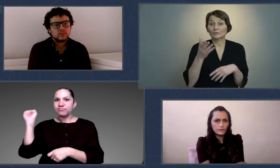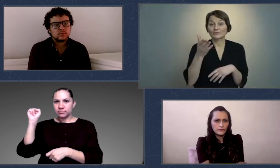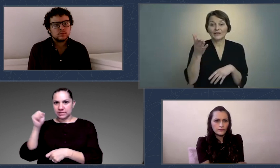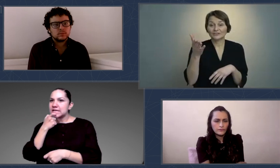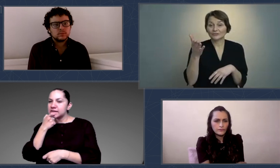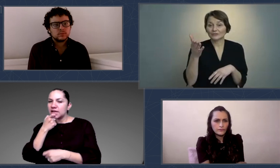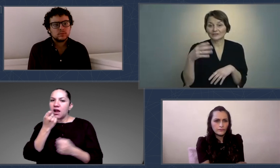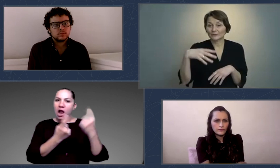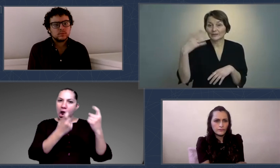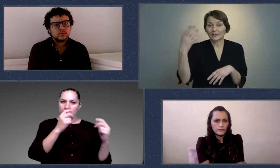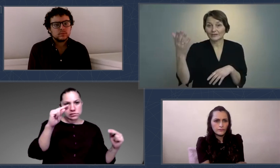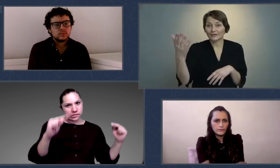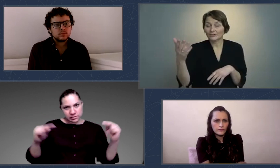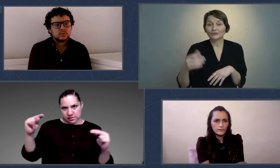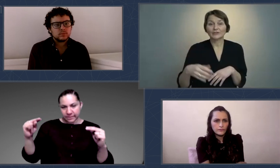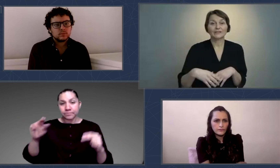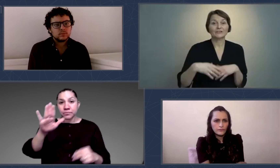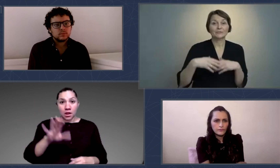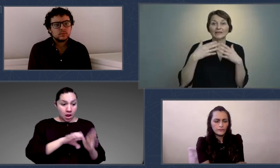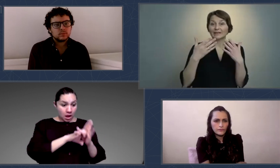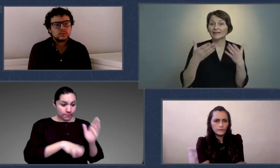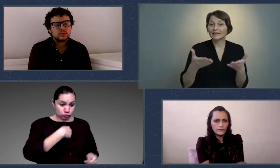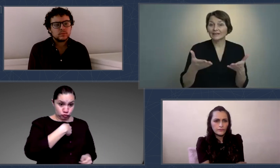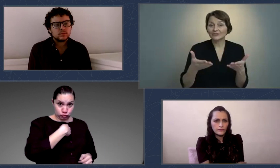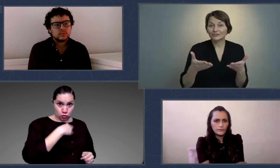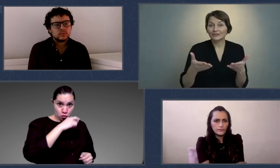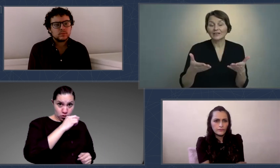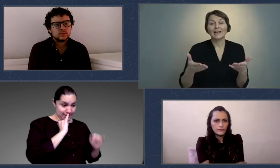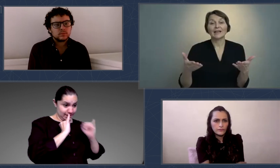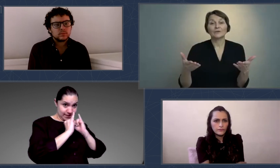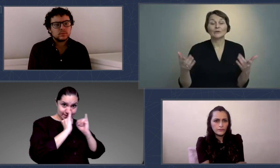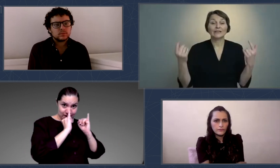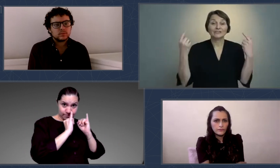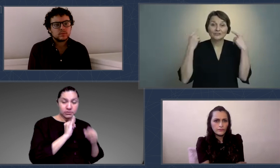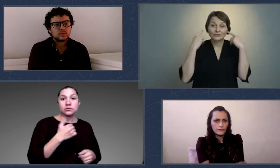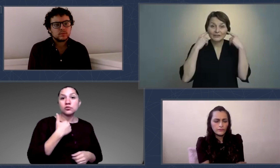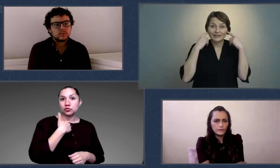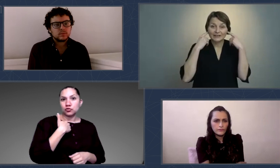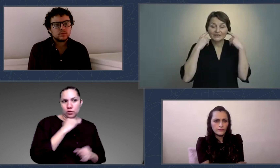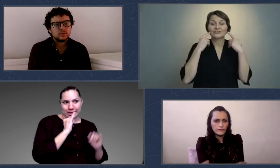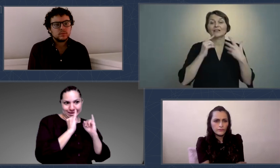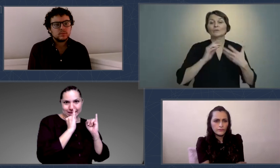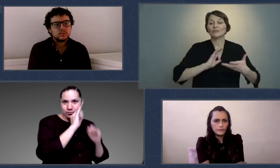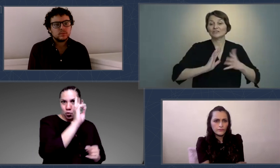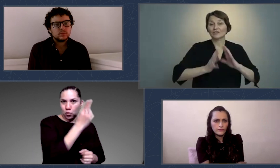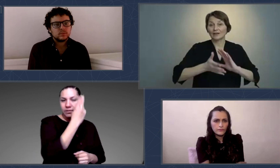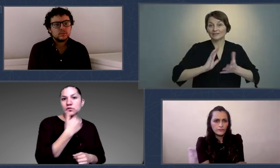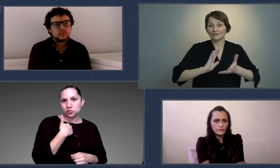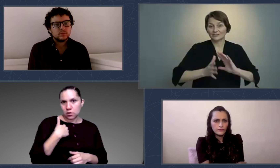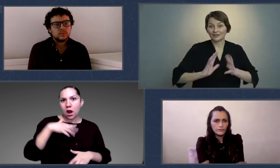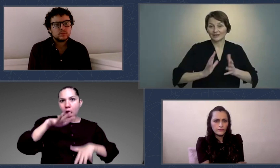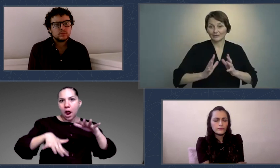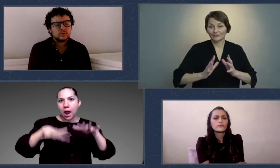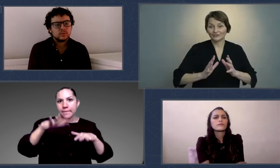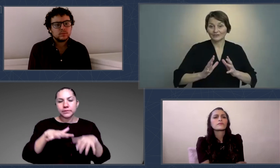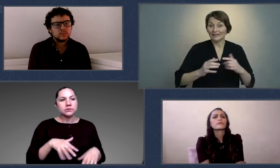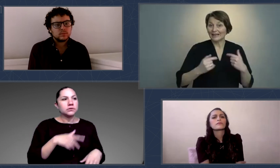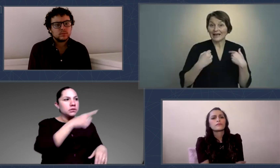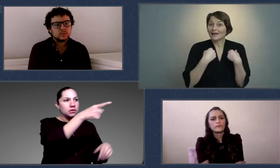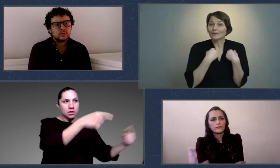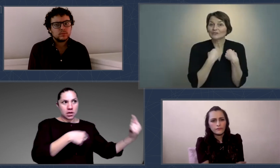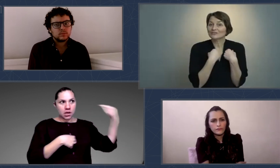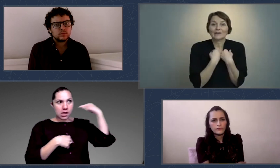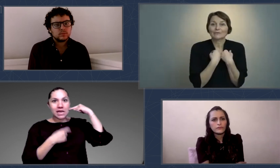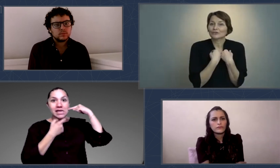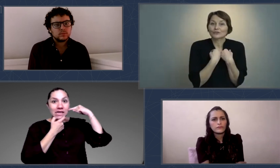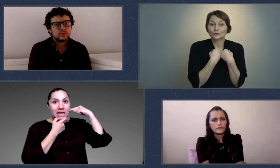nivel universitario, tenemos que interpretar de inglés a lengua de señas holandés. Entonces,